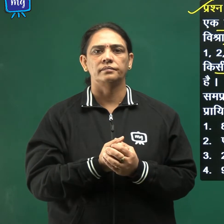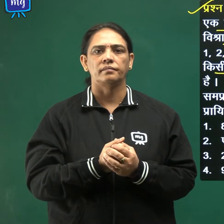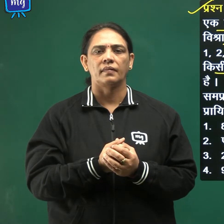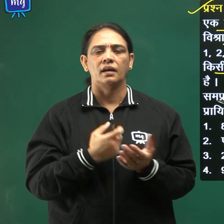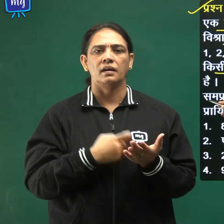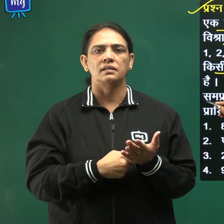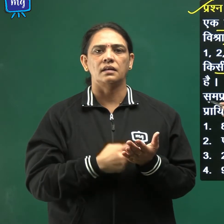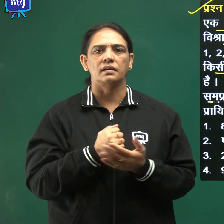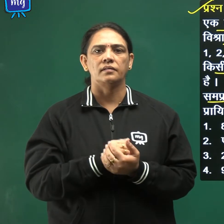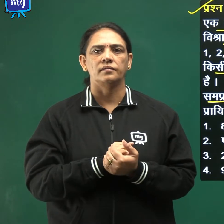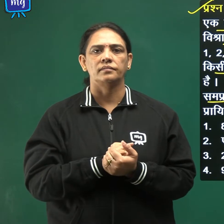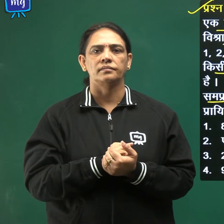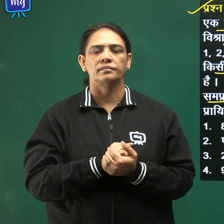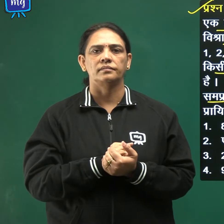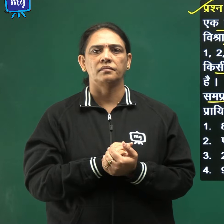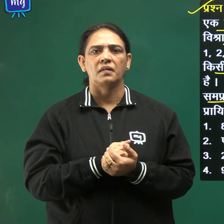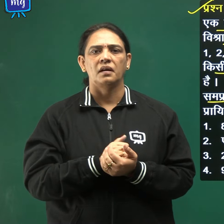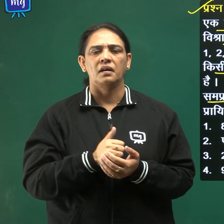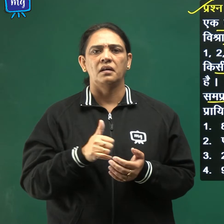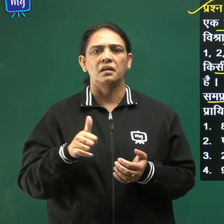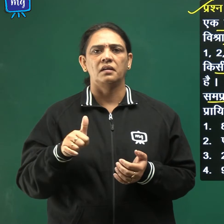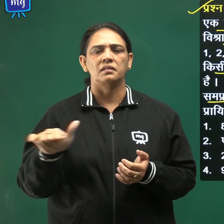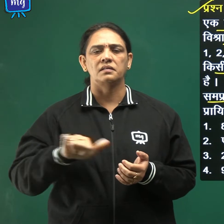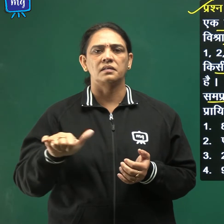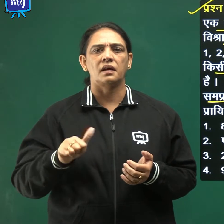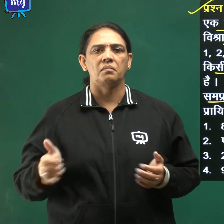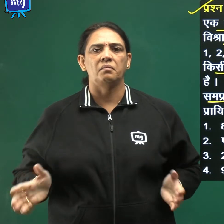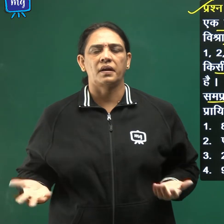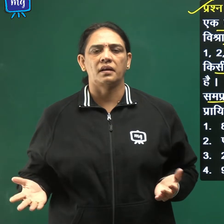का परिणाम कि हम का एक हो